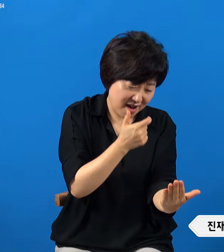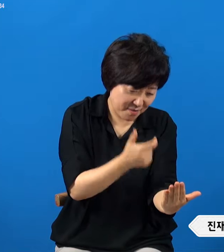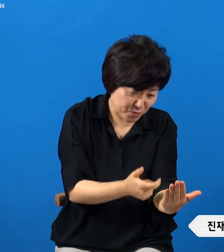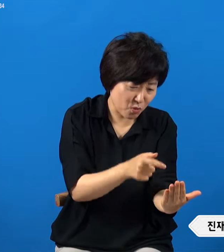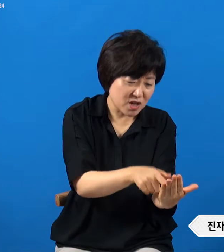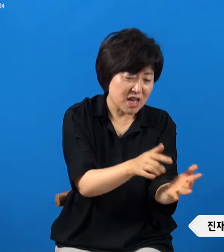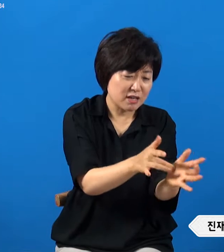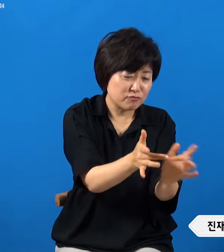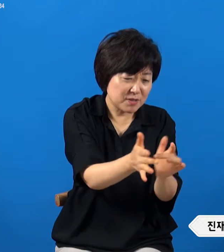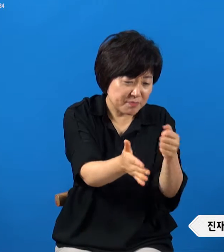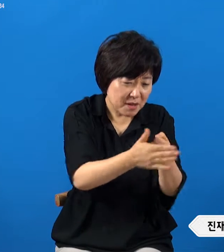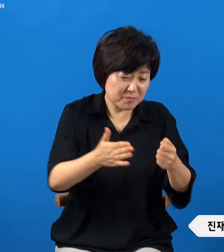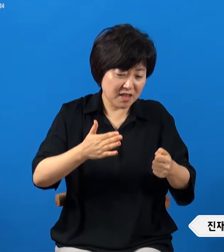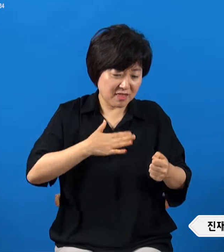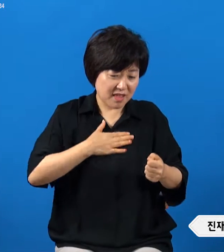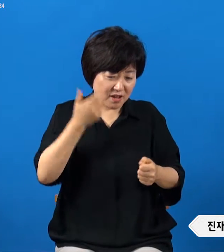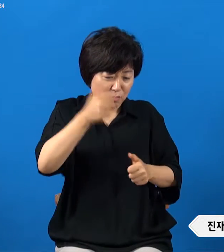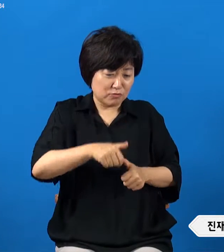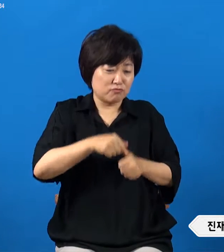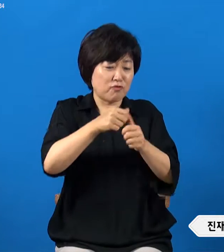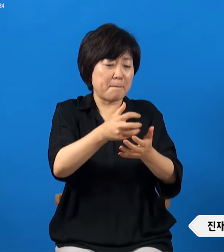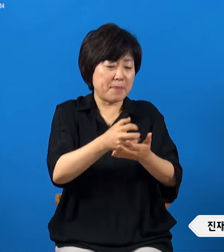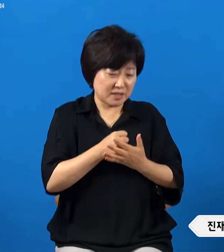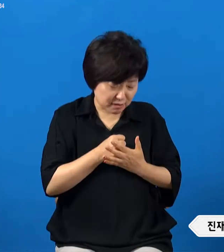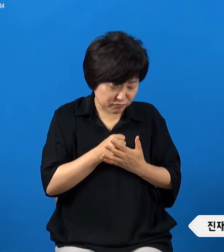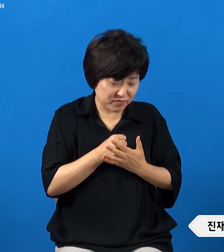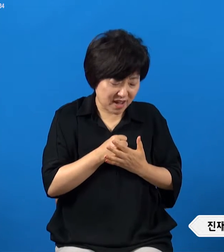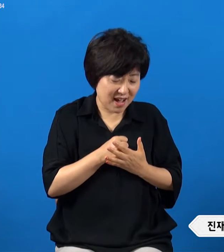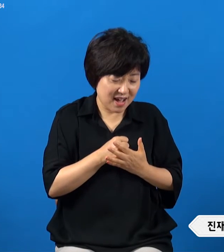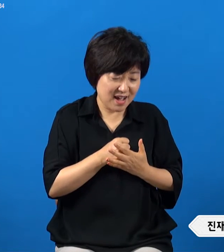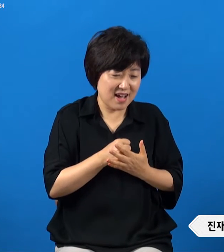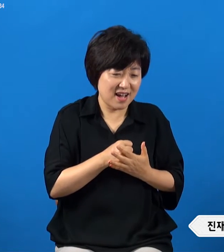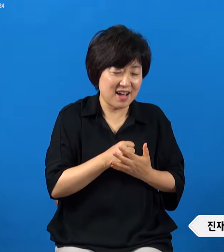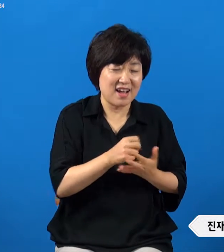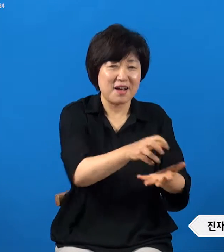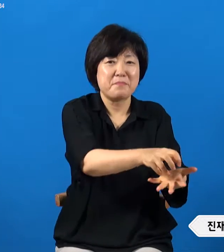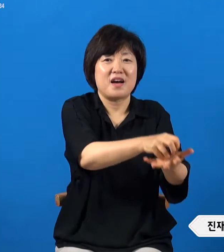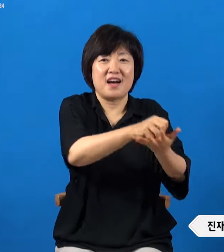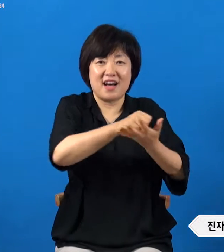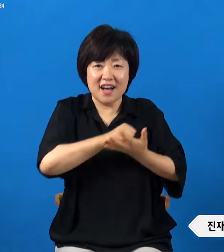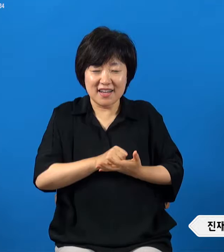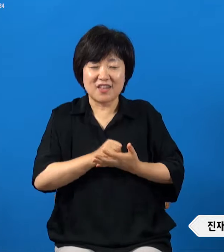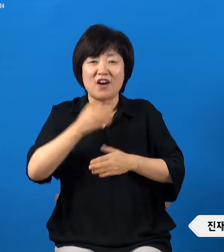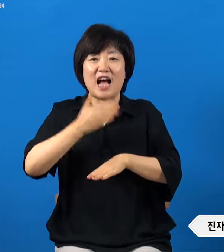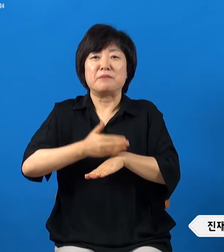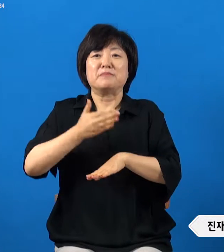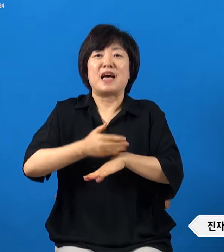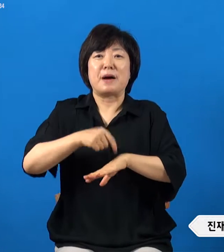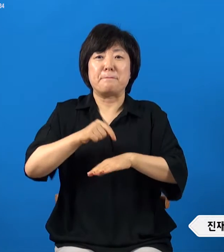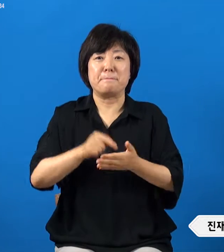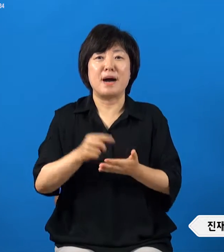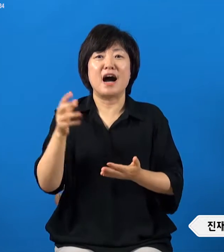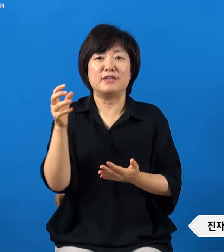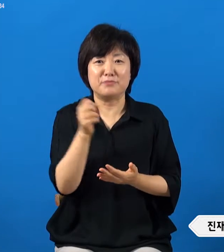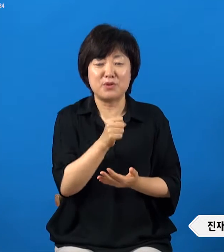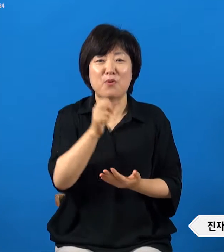그 감격과 그 기쁨으로 그는 작사 작곡을 합니다. 그 찬양이